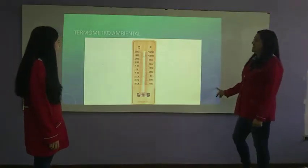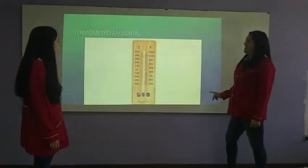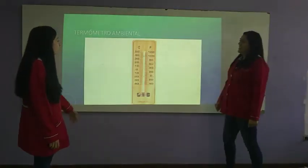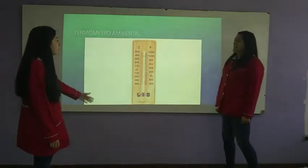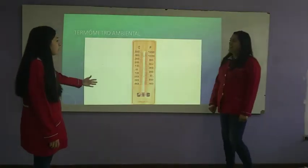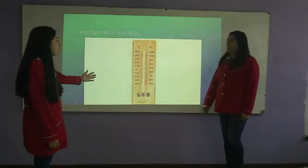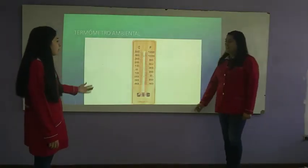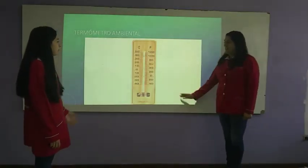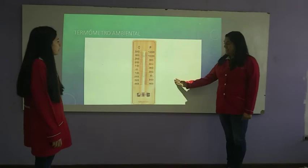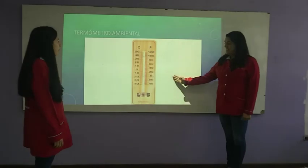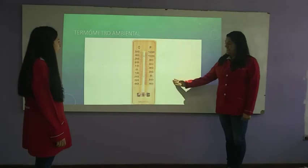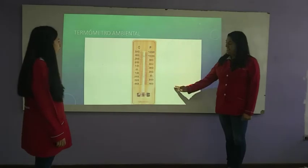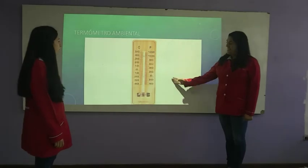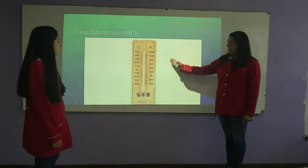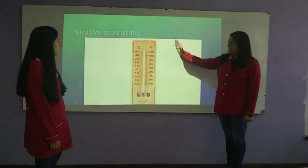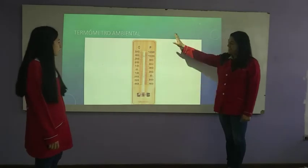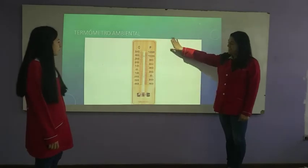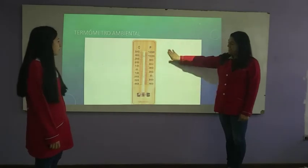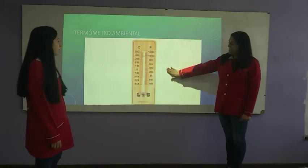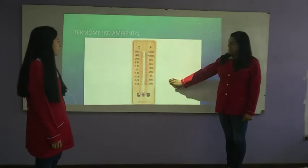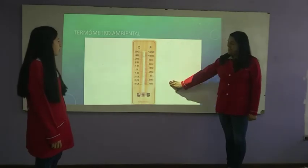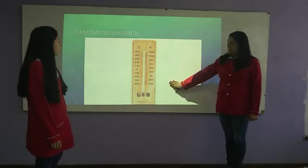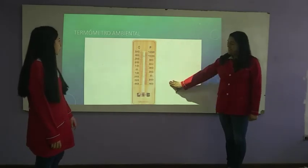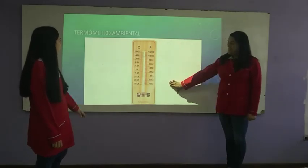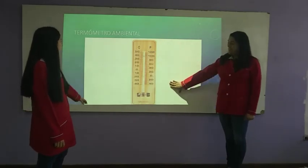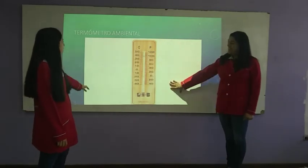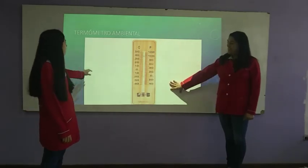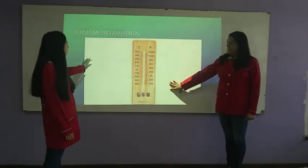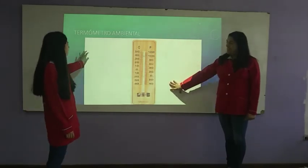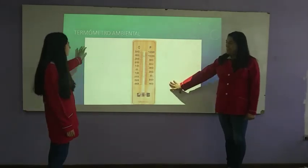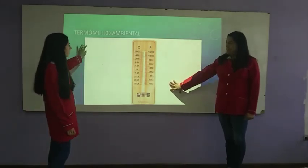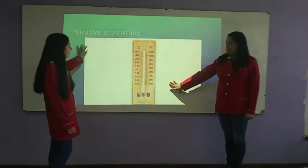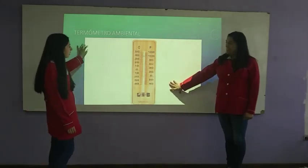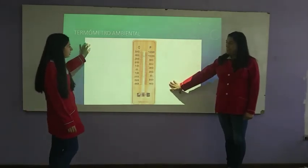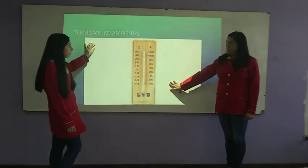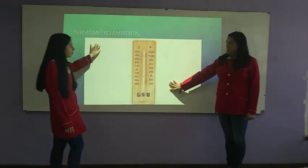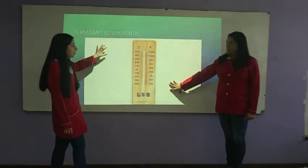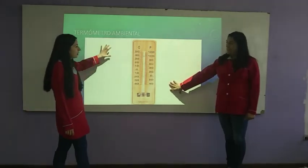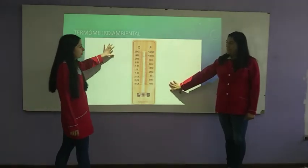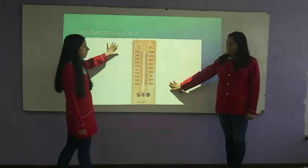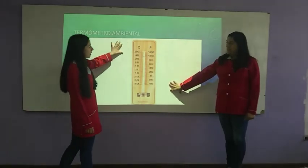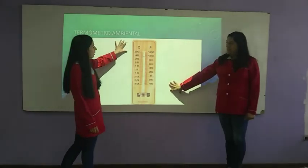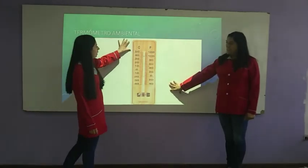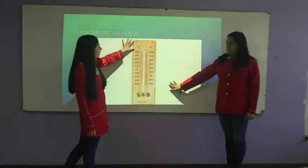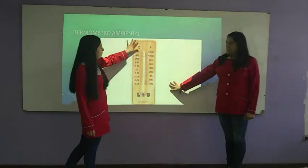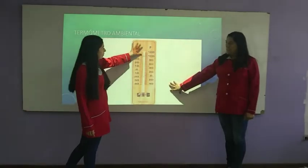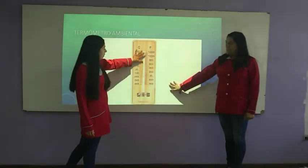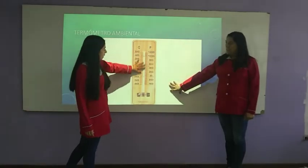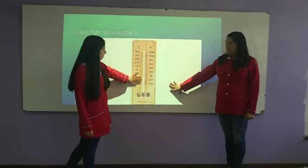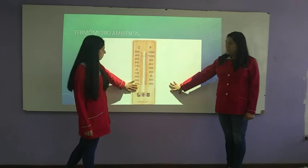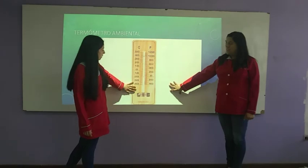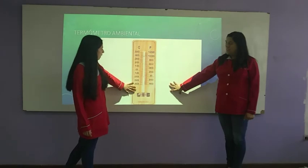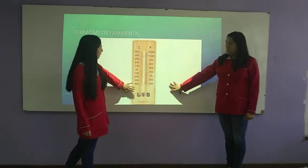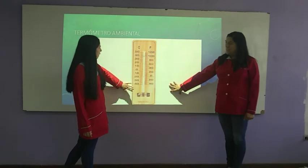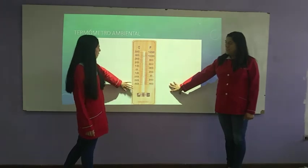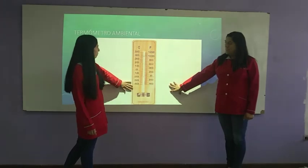Es muy similar, Miss, al termómetro corporal, ¿cierto? Pero este es un poquito más grande y aquí se puede apreciar el